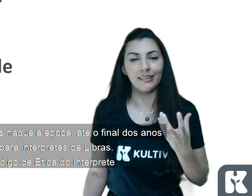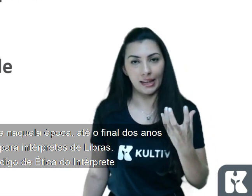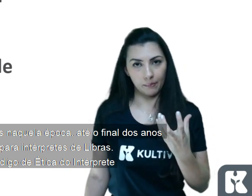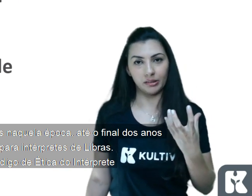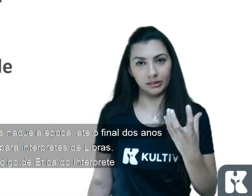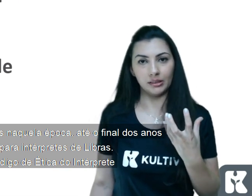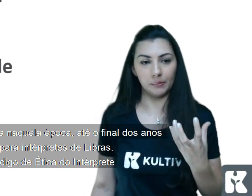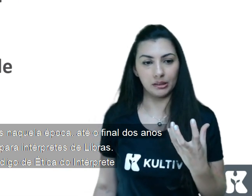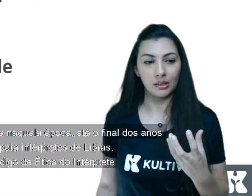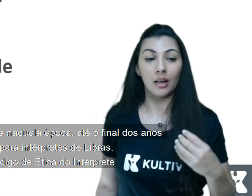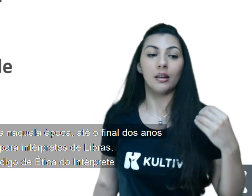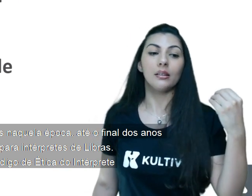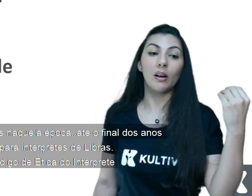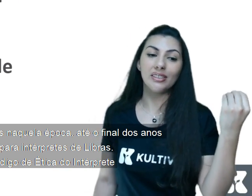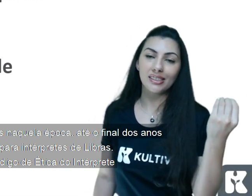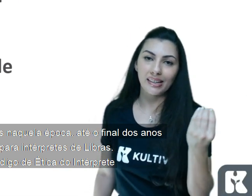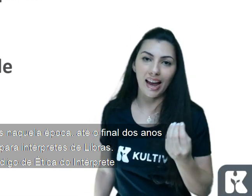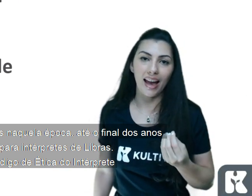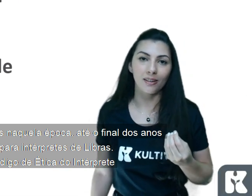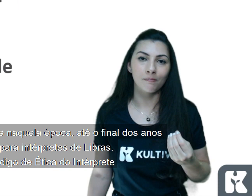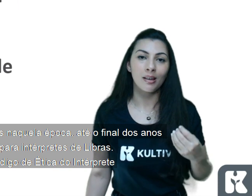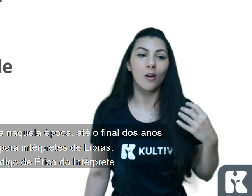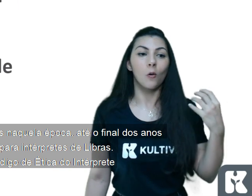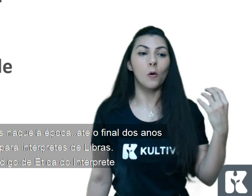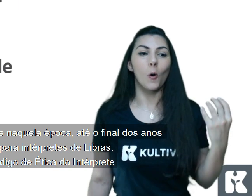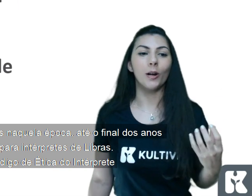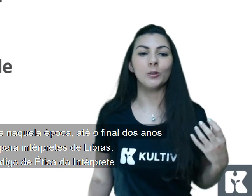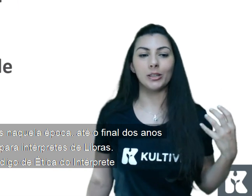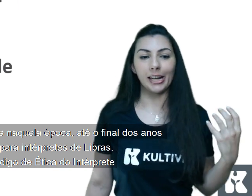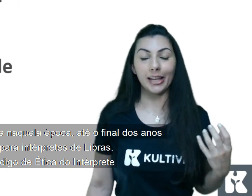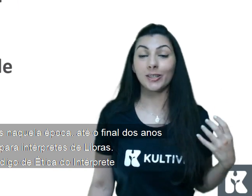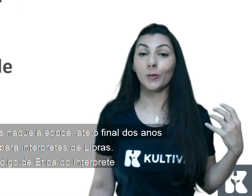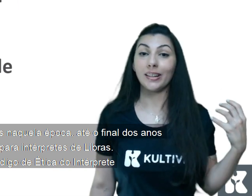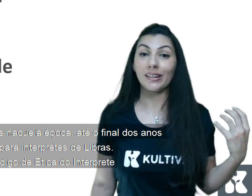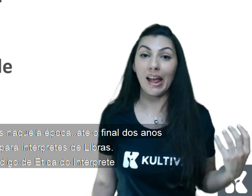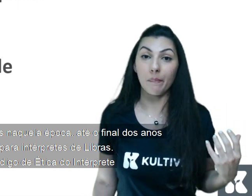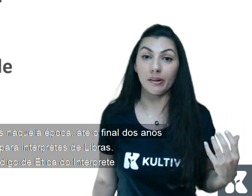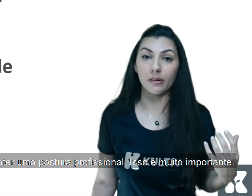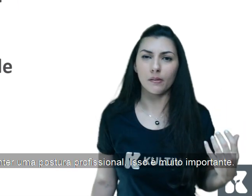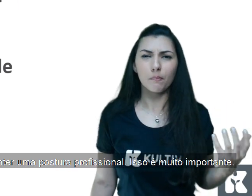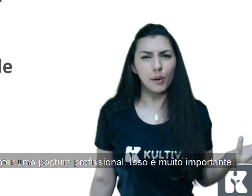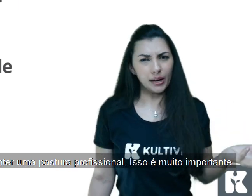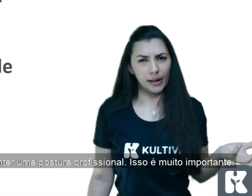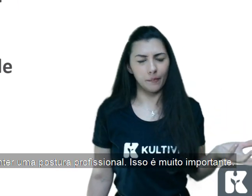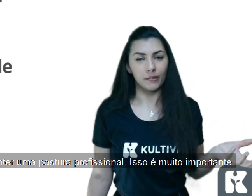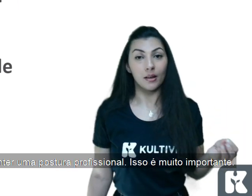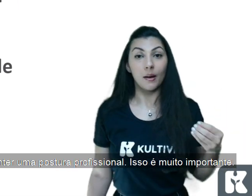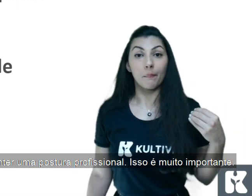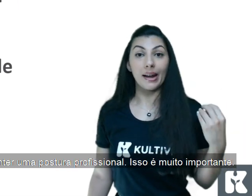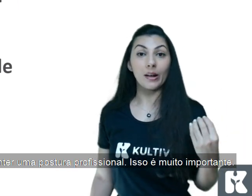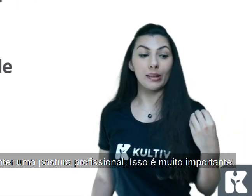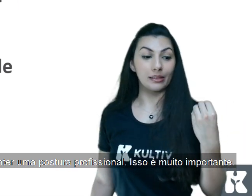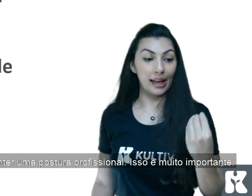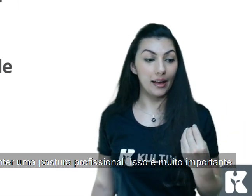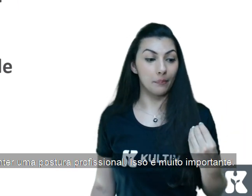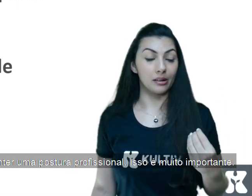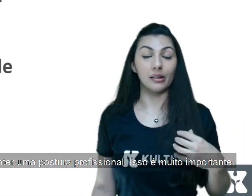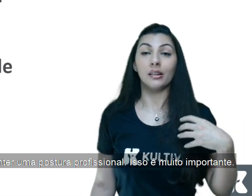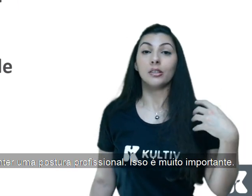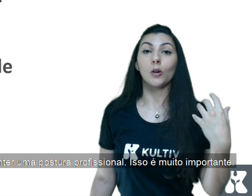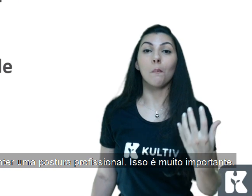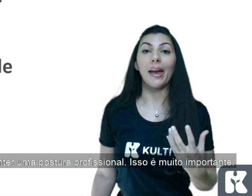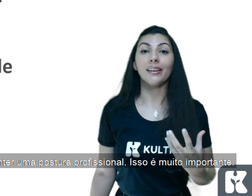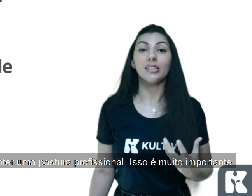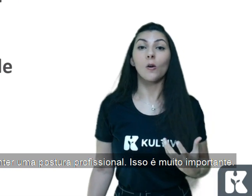para intérpretes de Libras. Então, eles criaram o Código de Ética do Intérprete. Por quê? Para que o